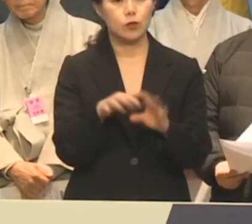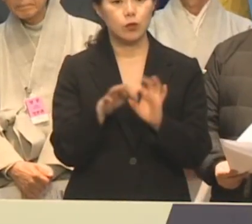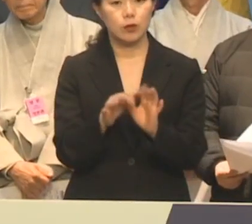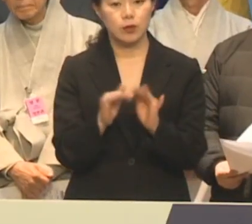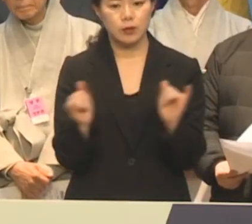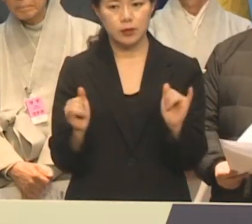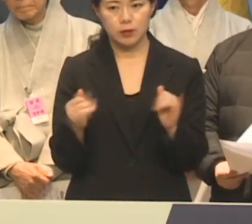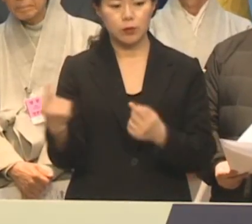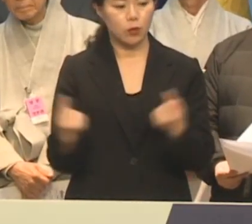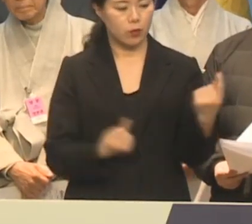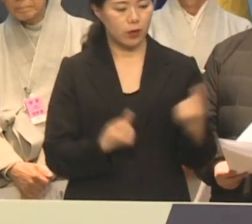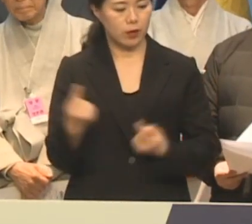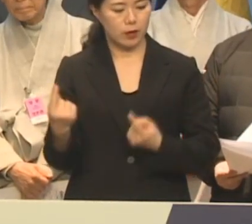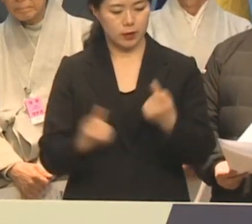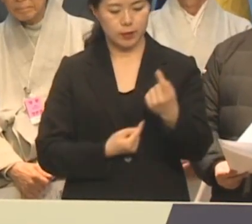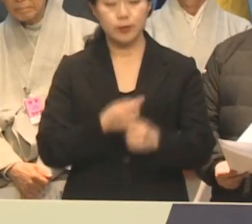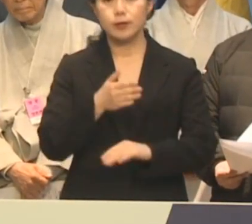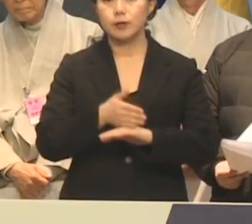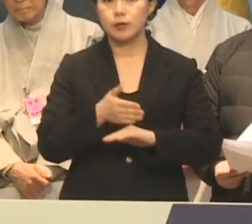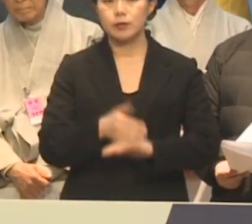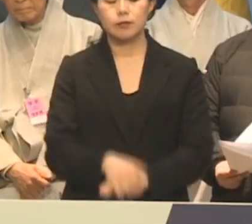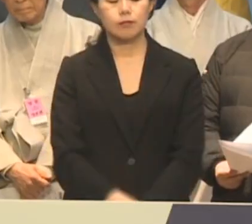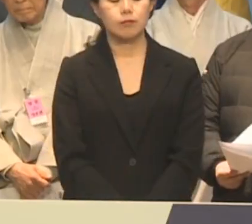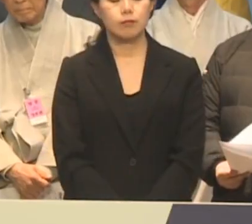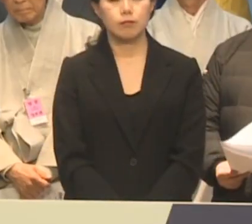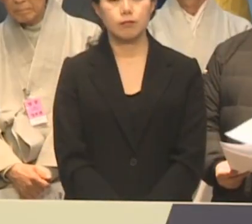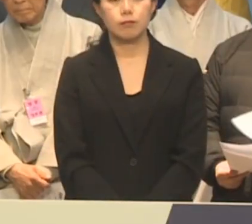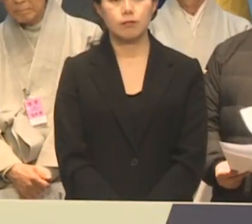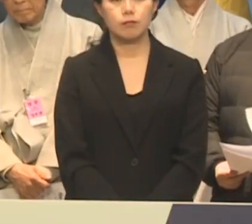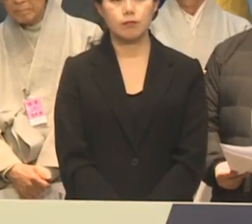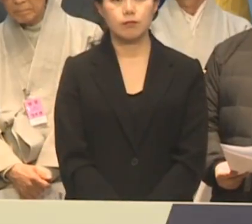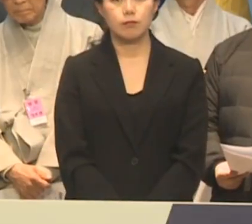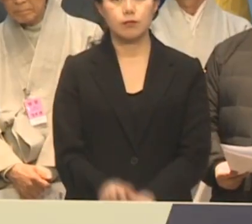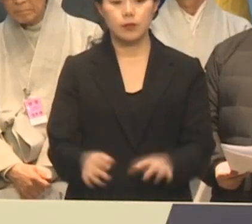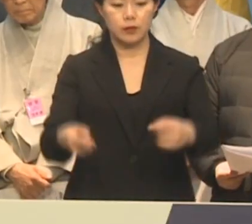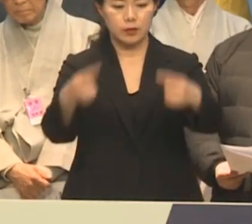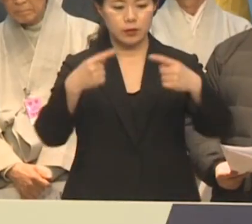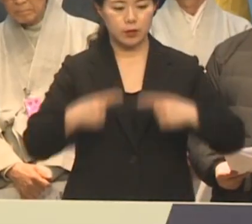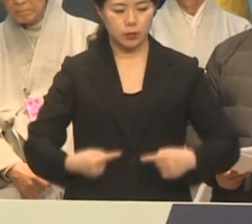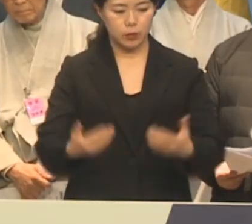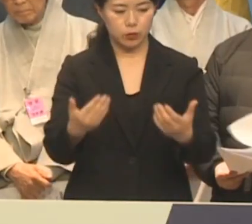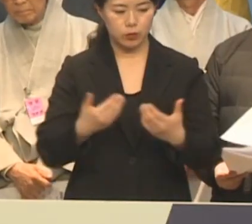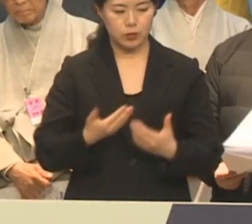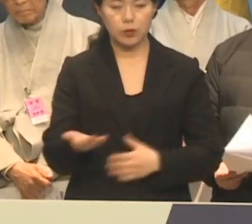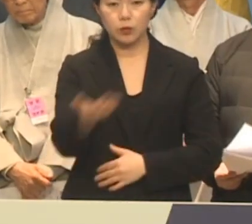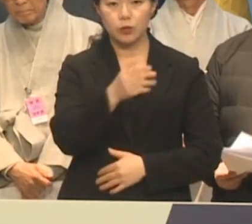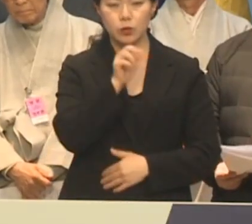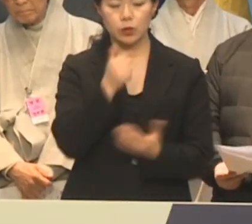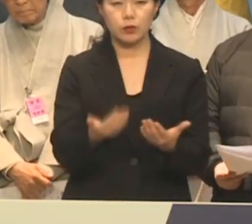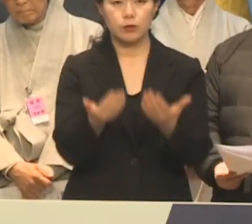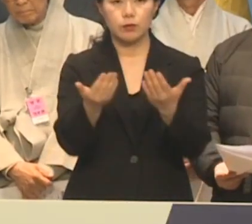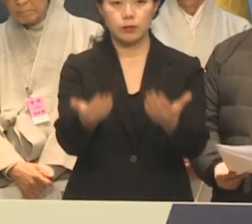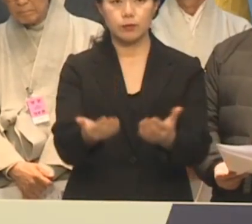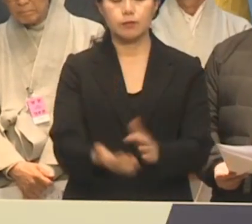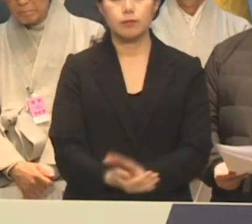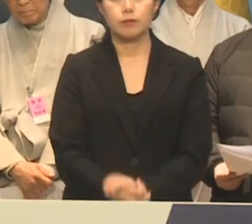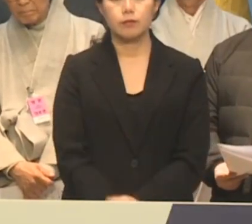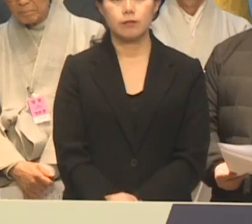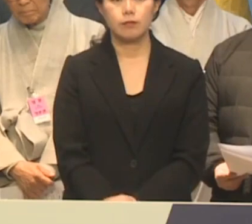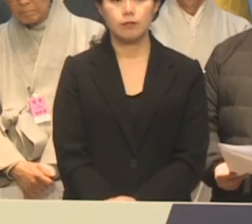자리해 주셔서 깊이 감사를 드립니다. 함께 자리해 주신 분들 먼저 소개해 올리는